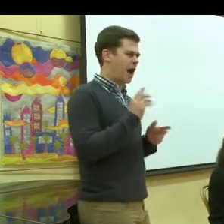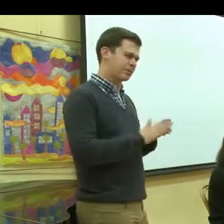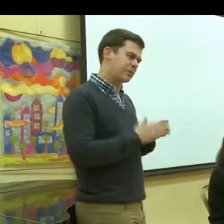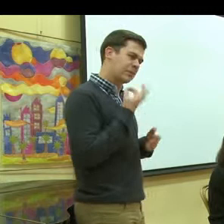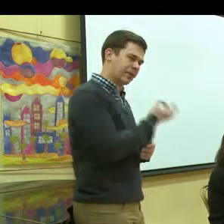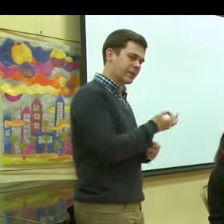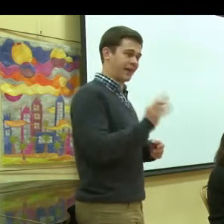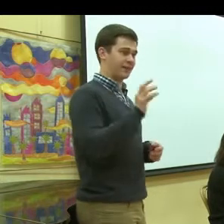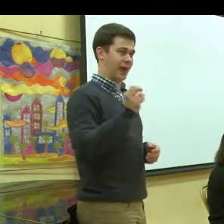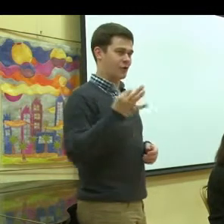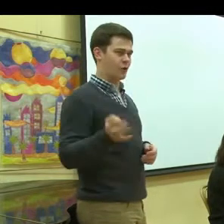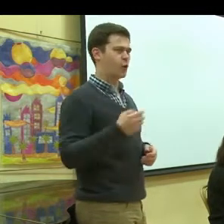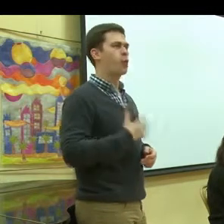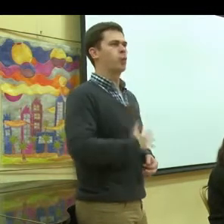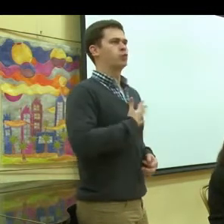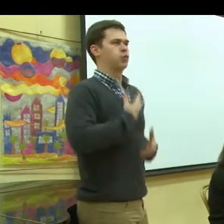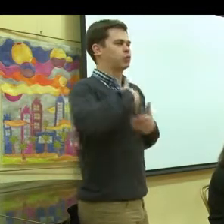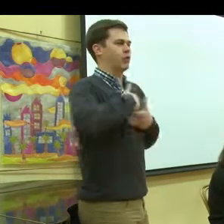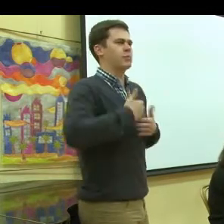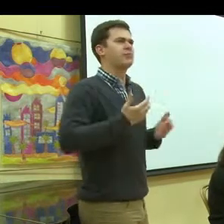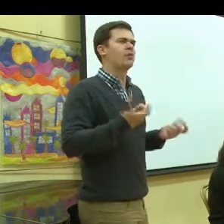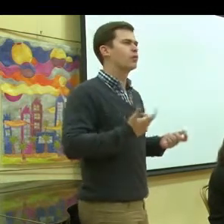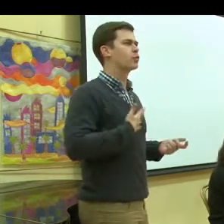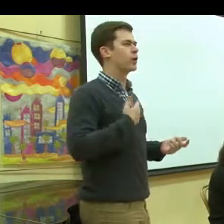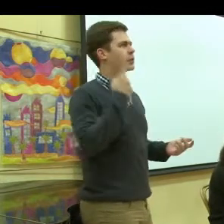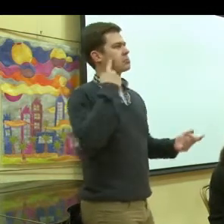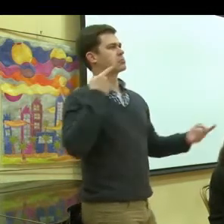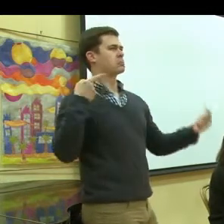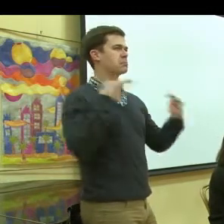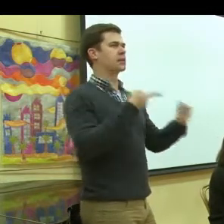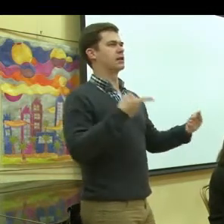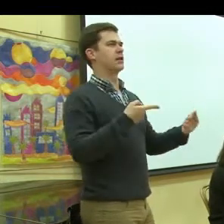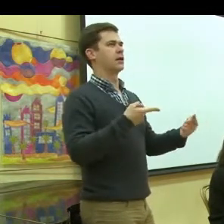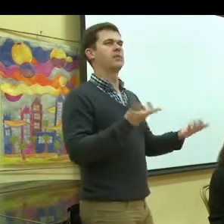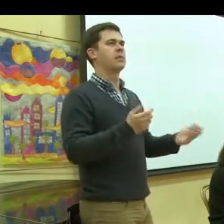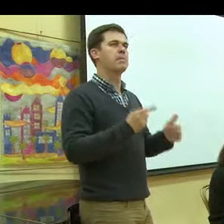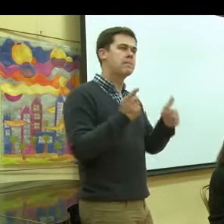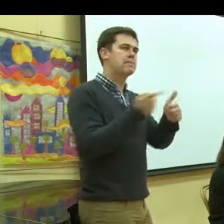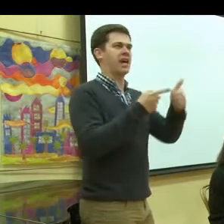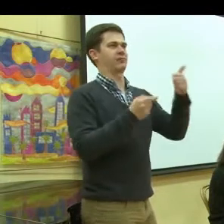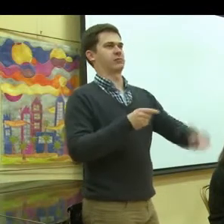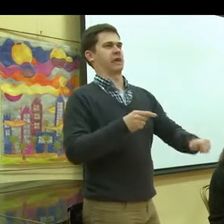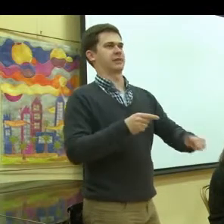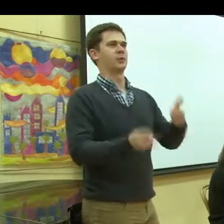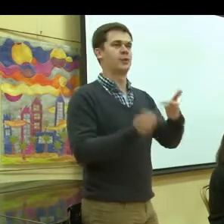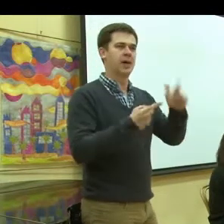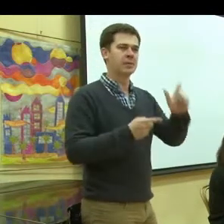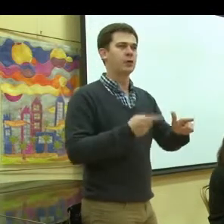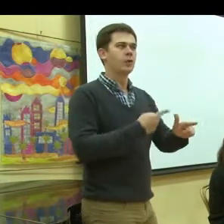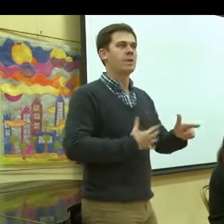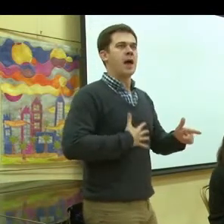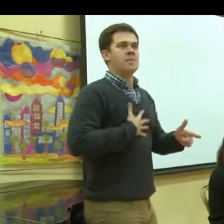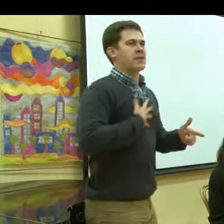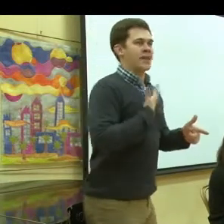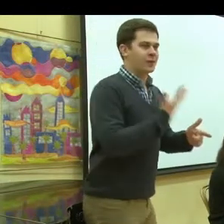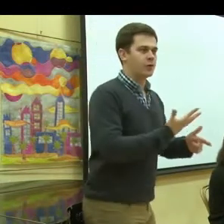tango, uczucia, z czym ci się kojarzy tango. To w ogóle zero-jedynkowo. Numer jeden, namiętność, ogromna namiętność. I zaraz